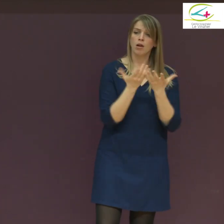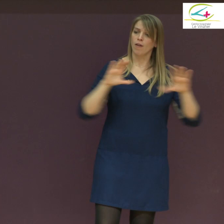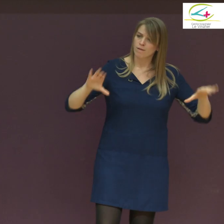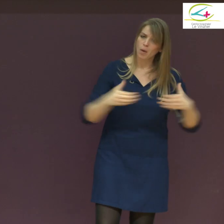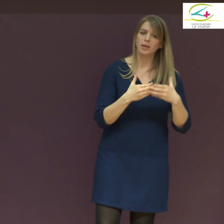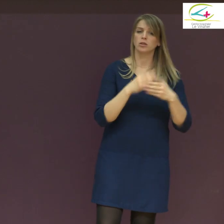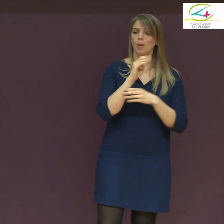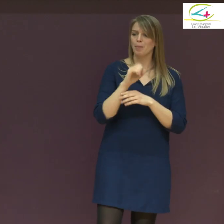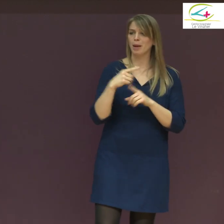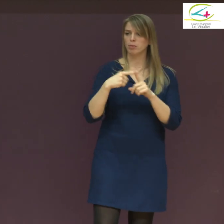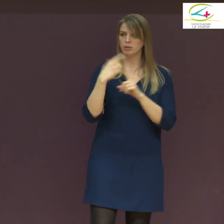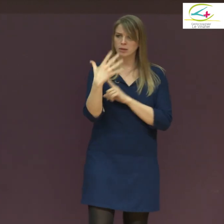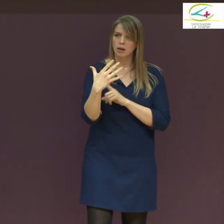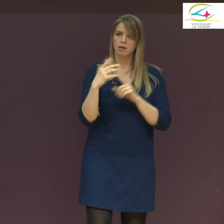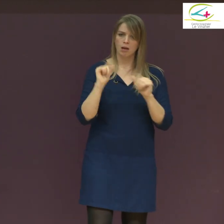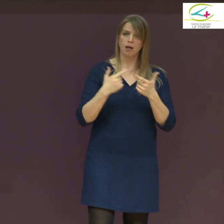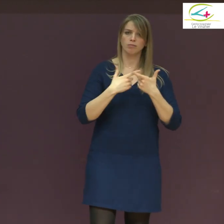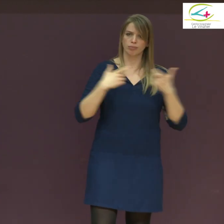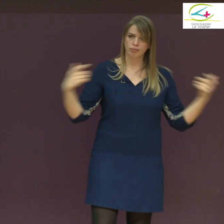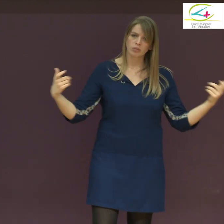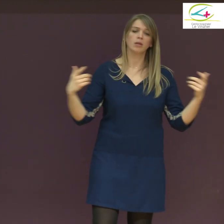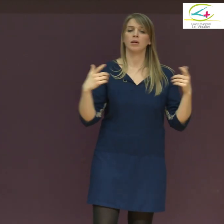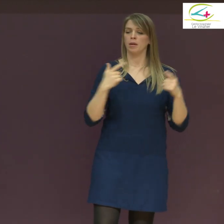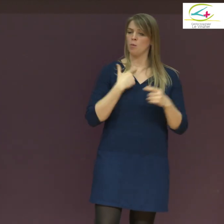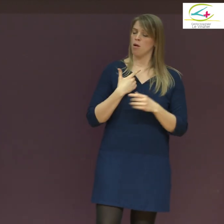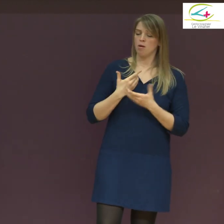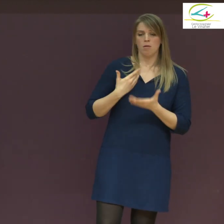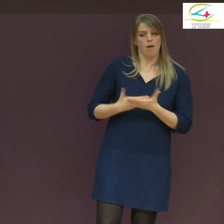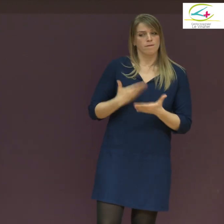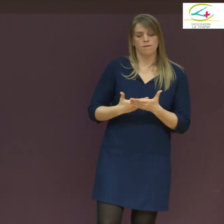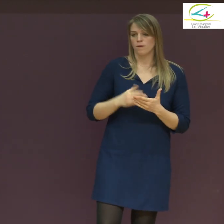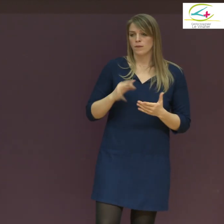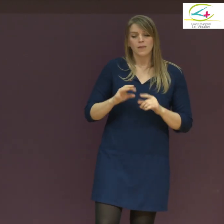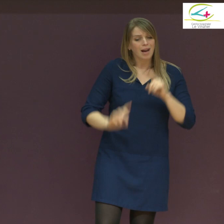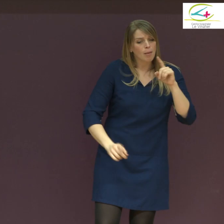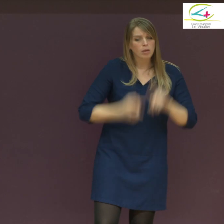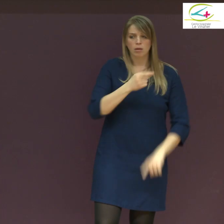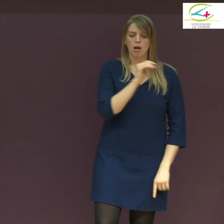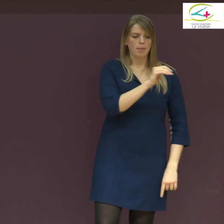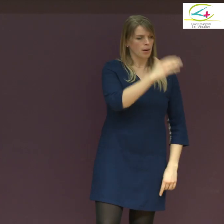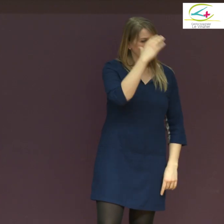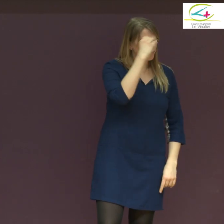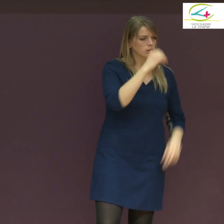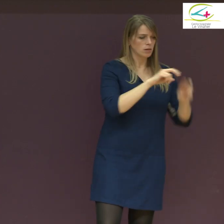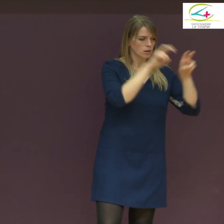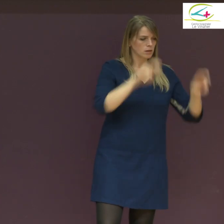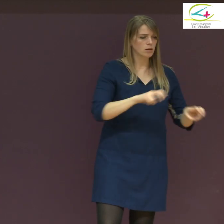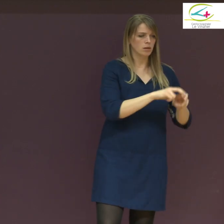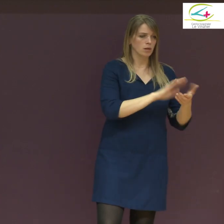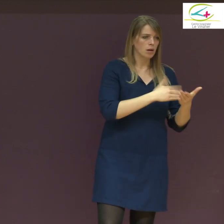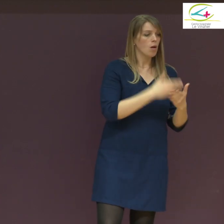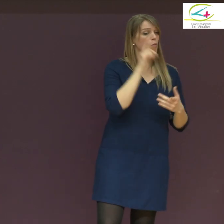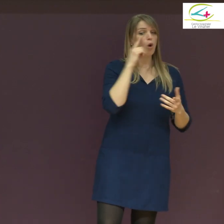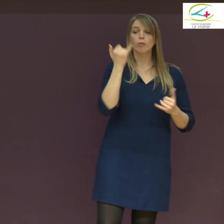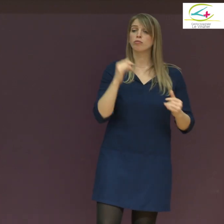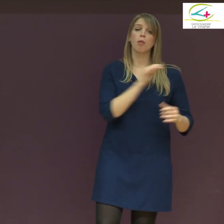une formation bac plus 5. Et j'en témoigne, il est très important de faire appel à un interprète parce que si vous faites appel